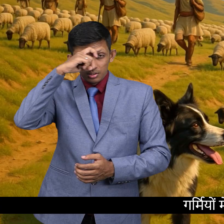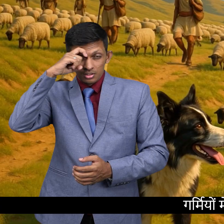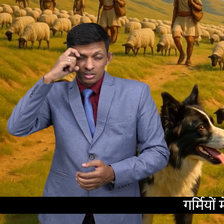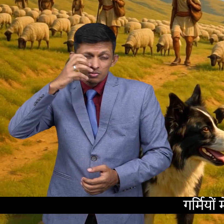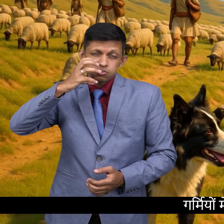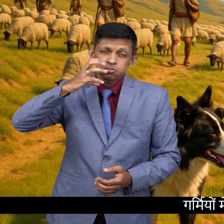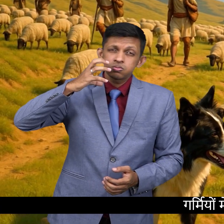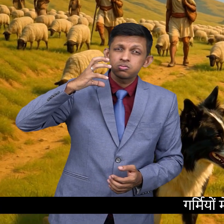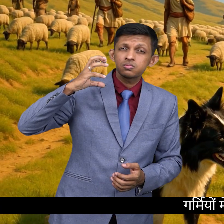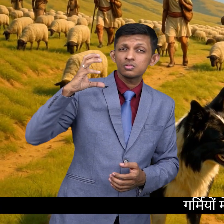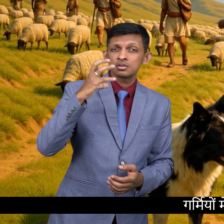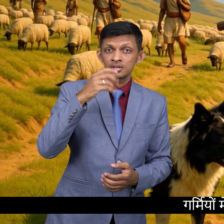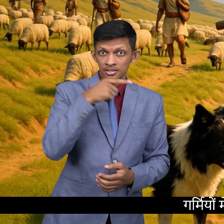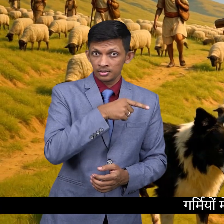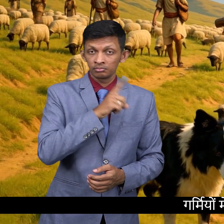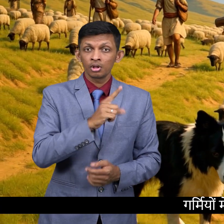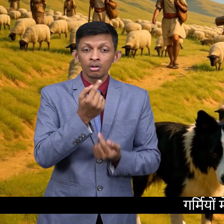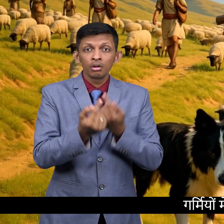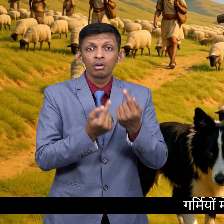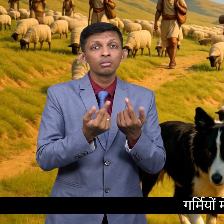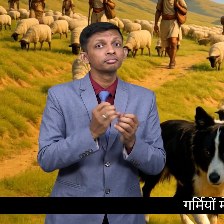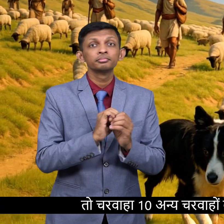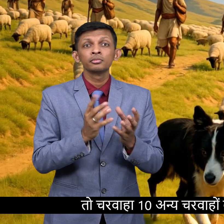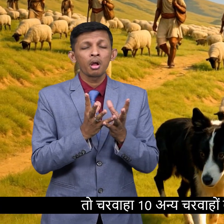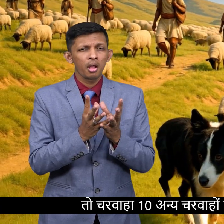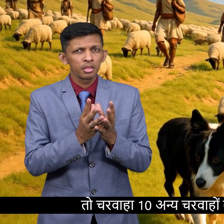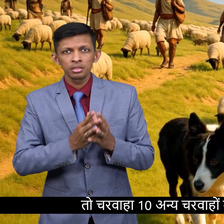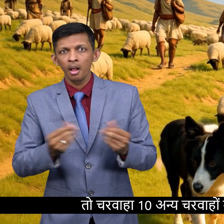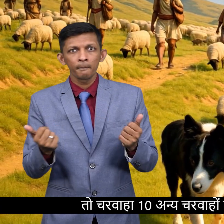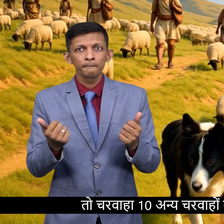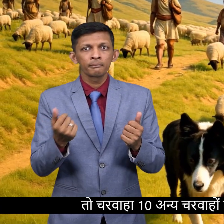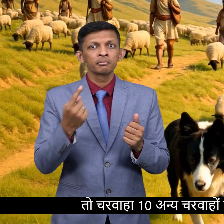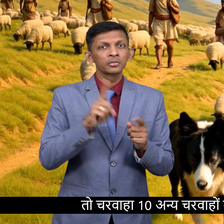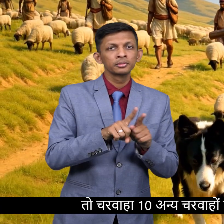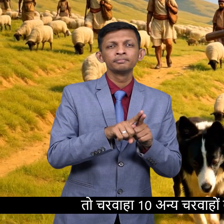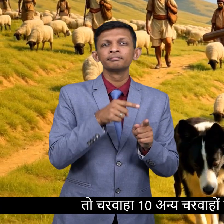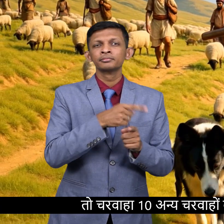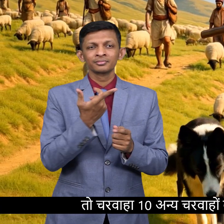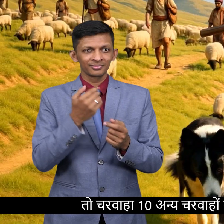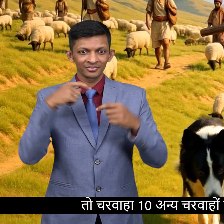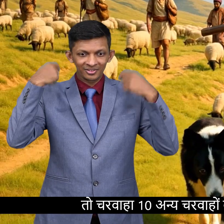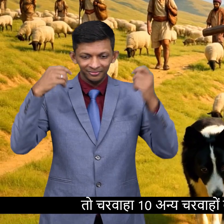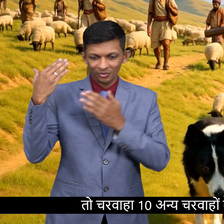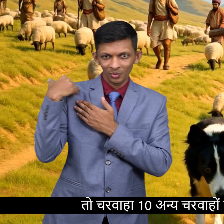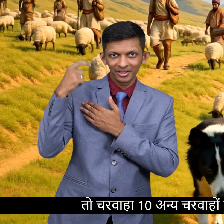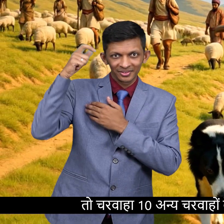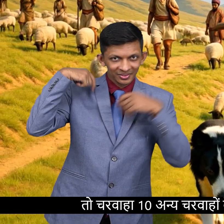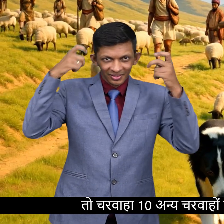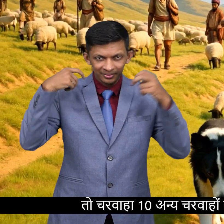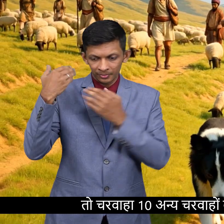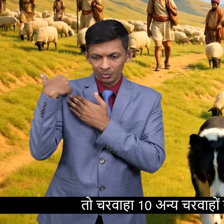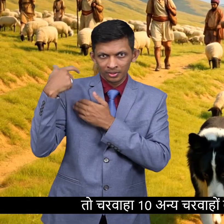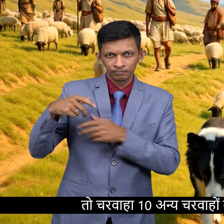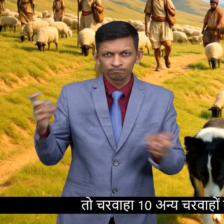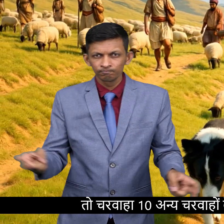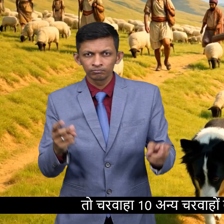गर्मियों में जब घास कम होती है तो चरवाहा 10 अन्य चरवाहों के साथ 5 महीने के लिए